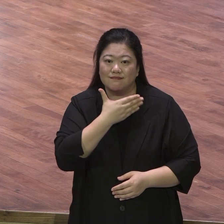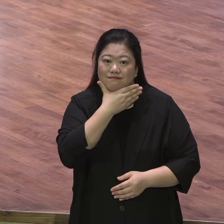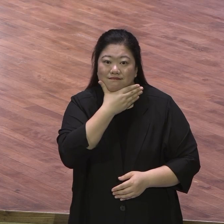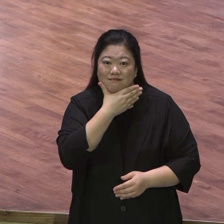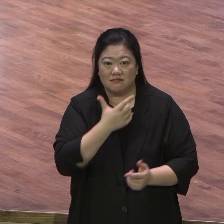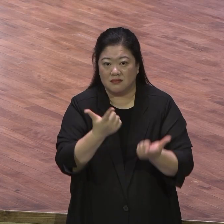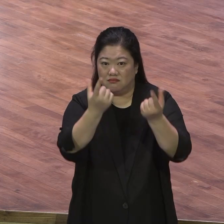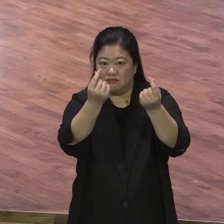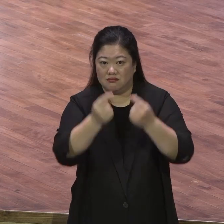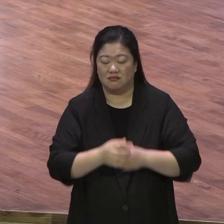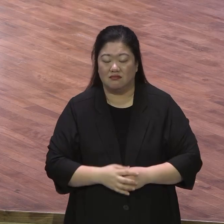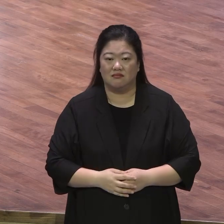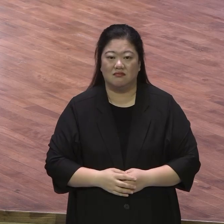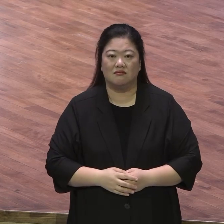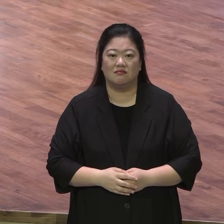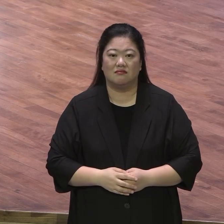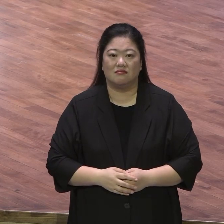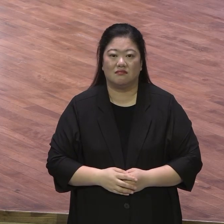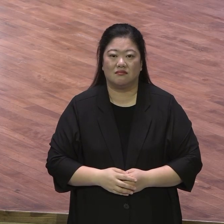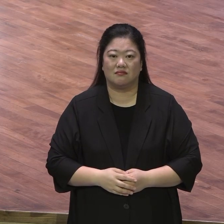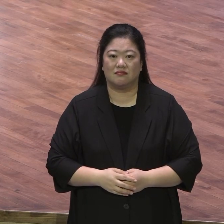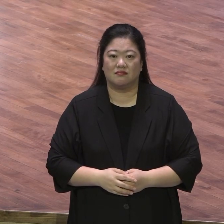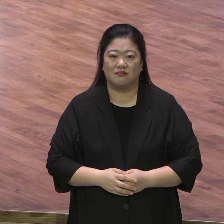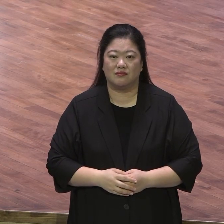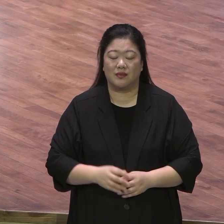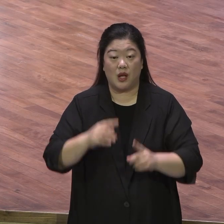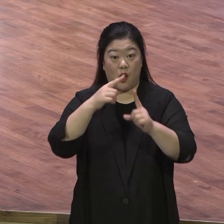교회 다니고 다 똑같이 해요